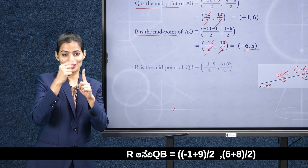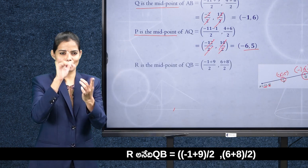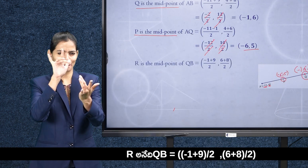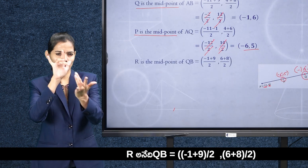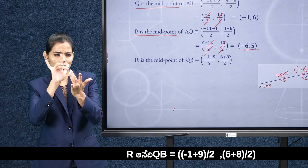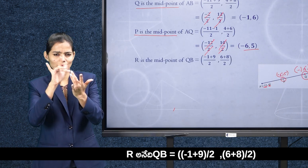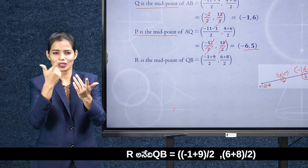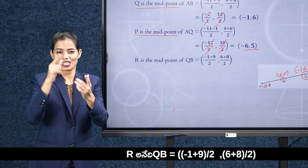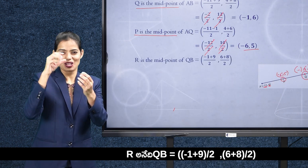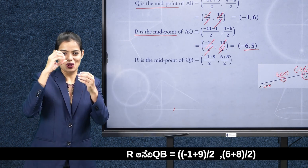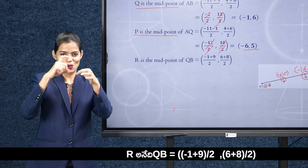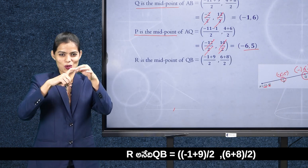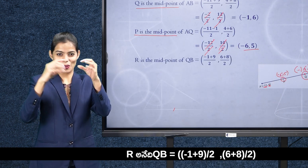R అనేది క్యూబి